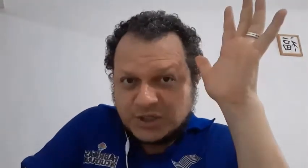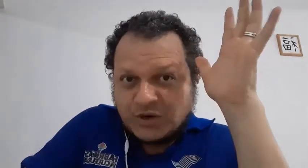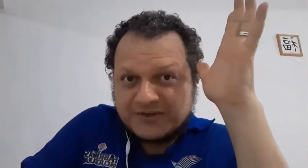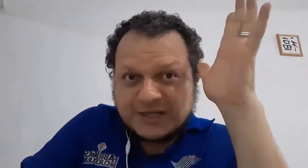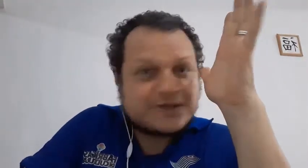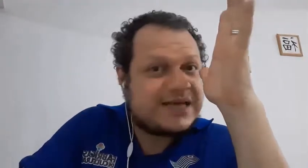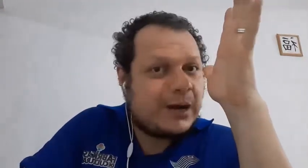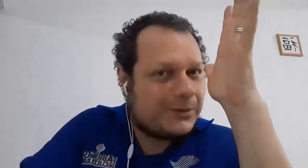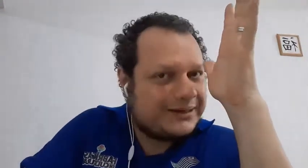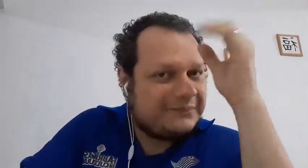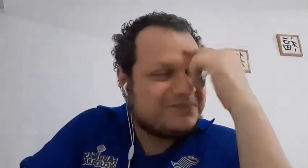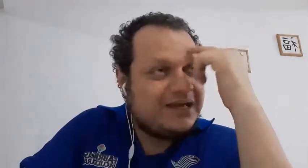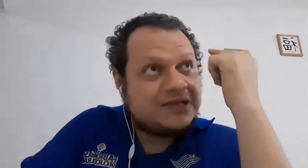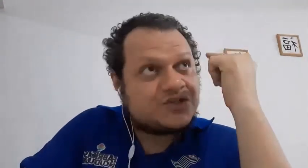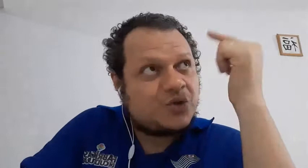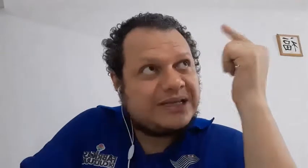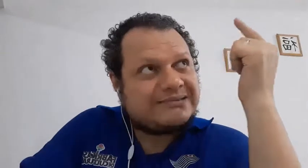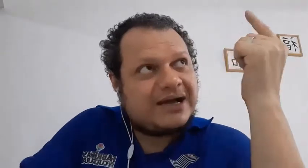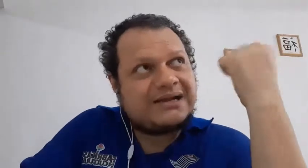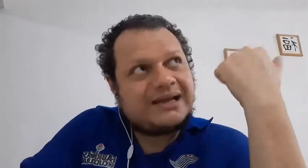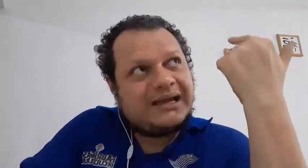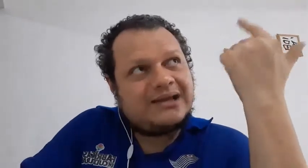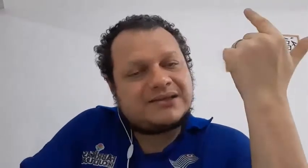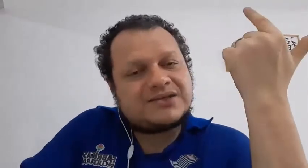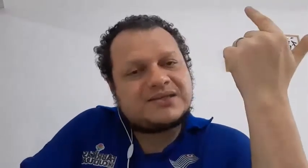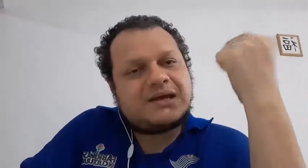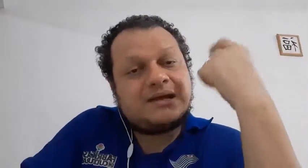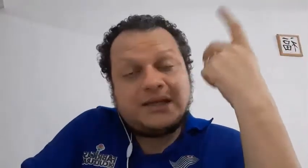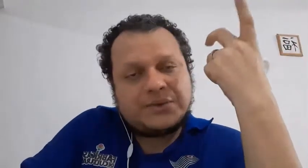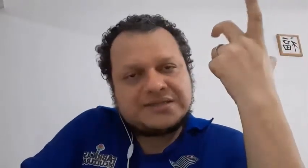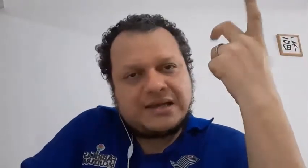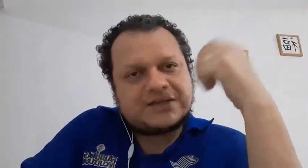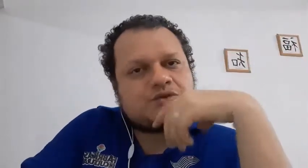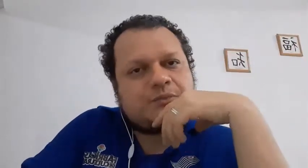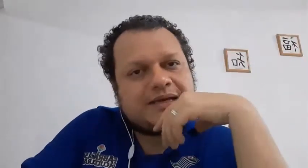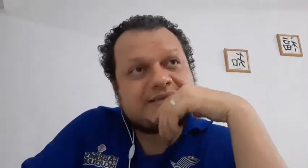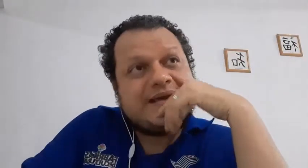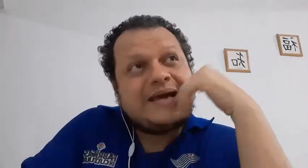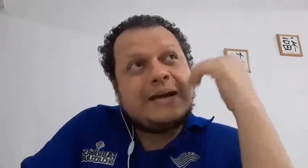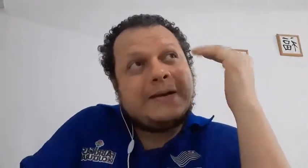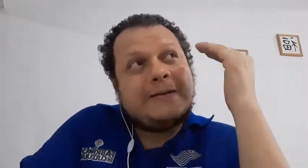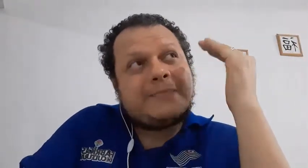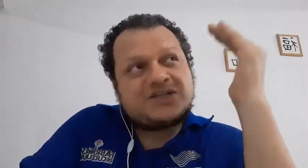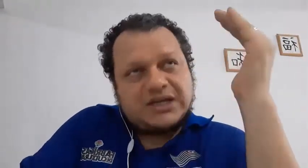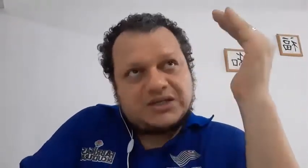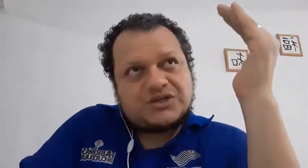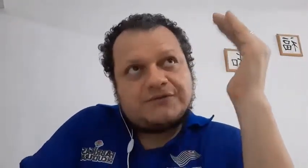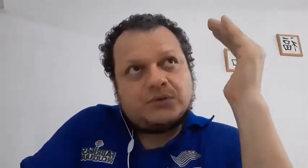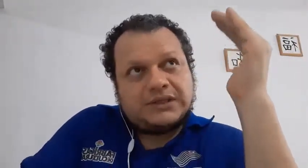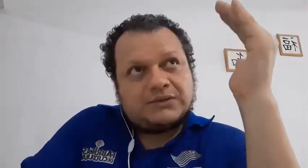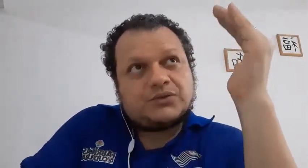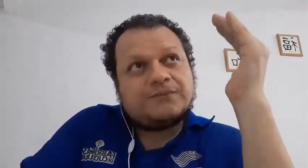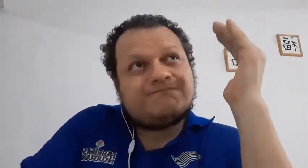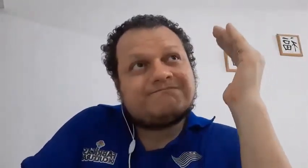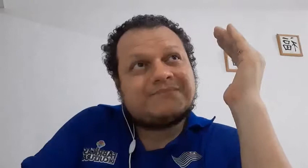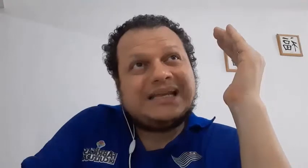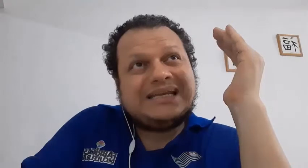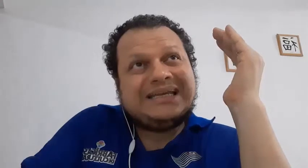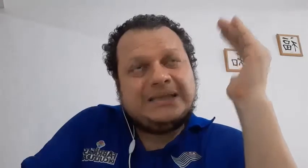vai fazer na nossa aula, né? Soletrar em letras de sinais, em língua de sinais e tudo mais. Mas, gente, voltando.